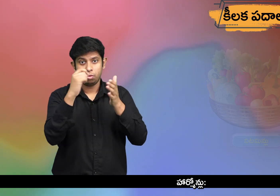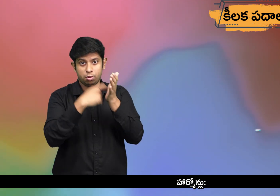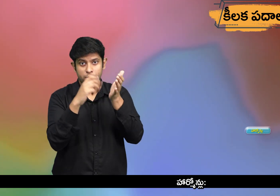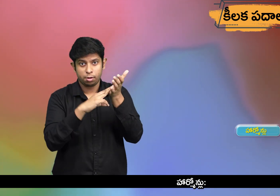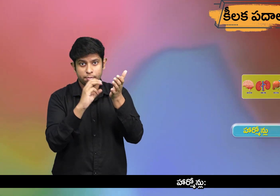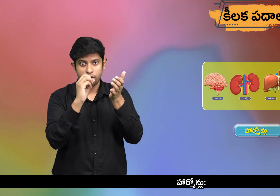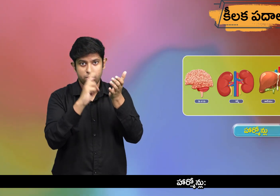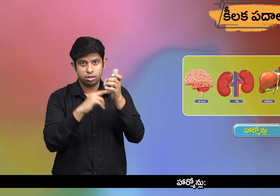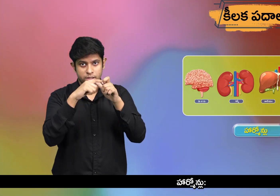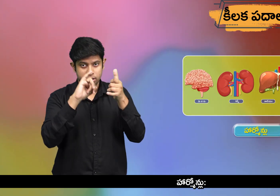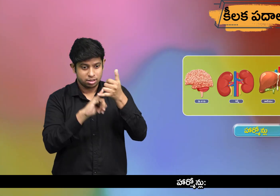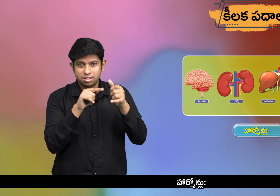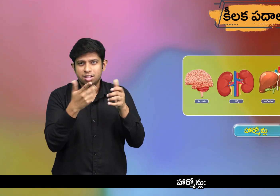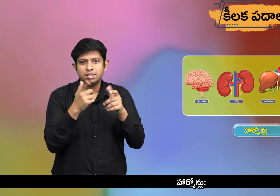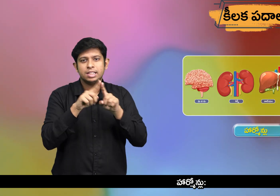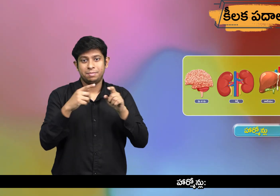హార్మోన్లు,